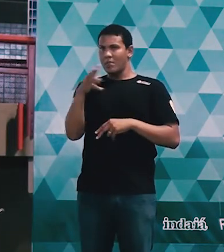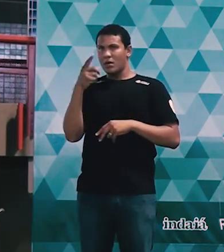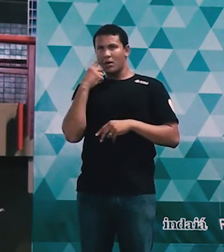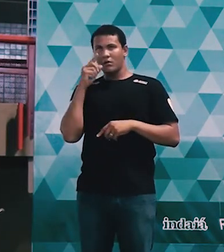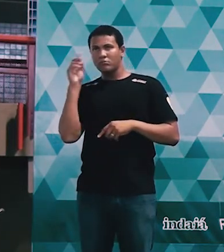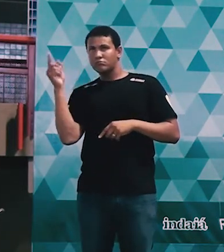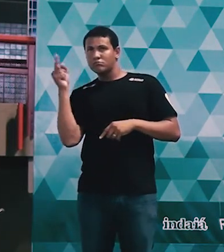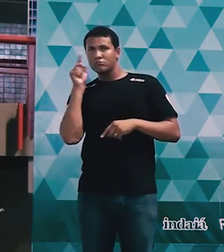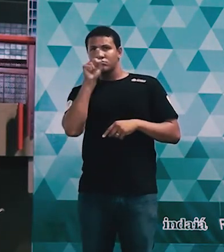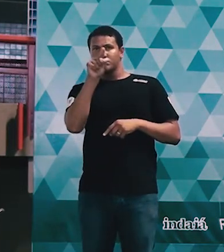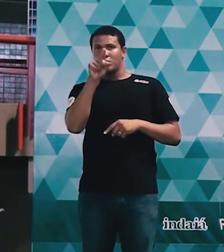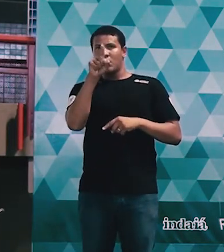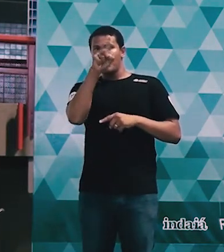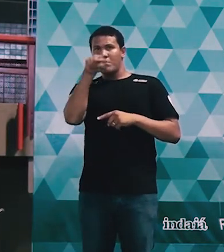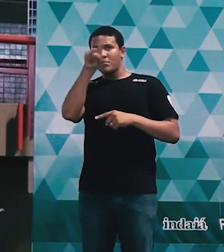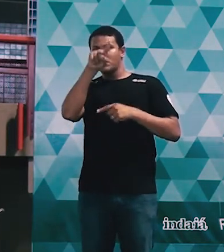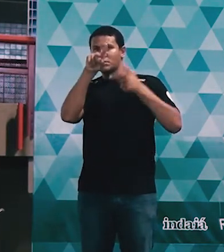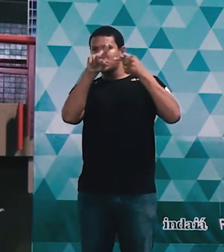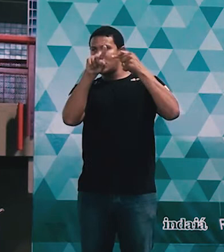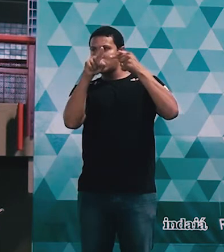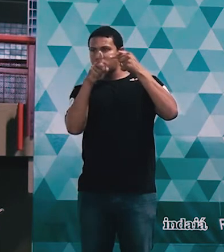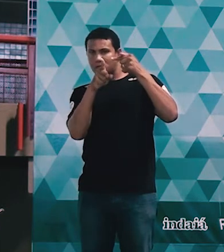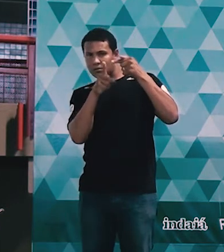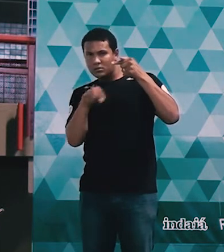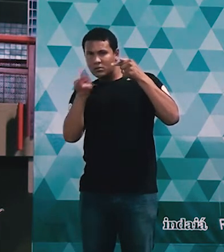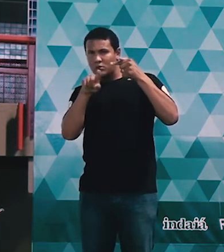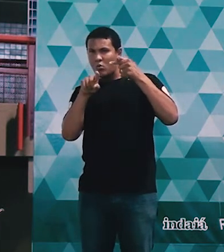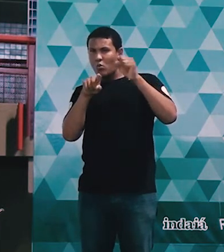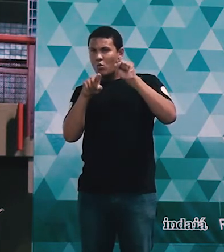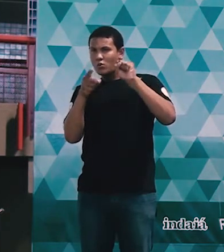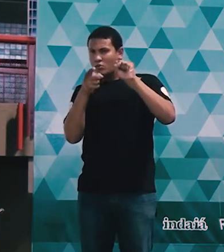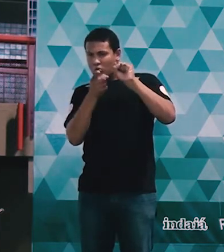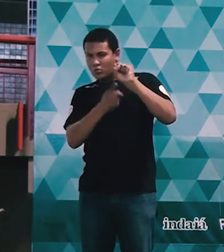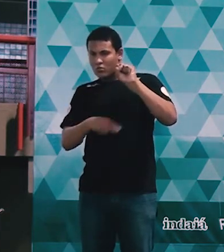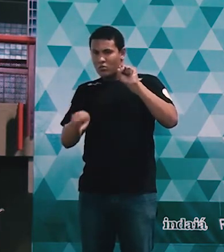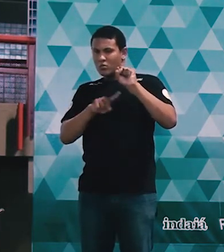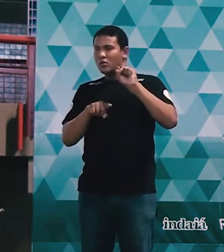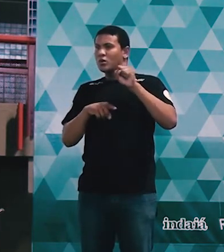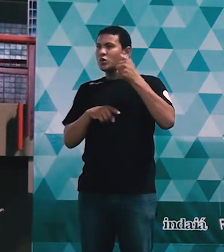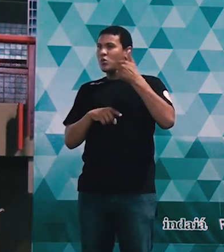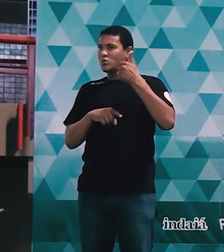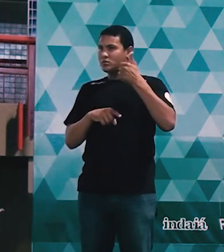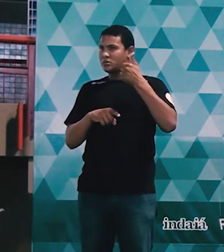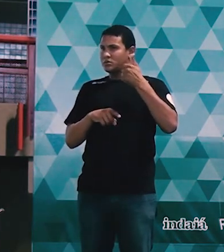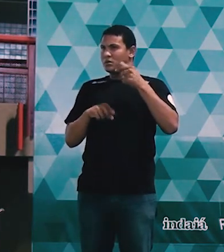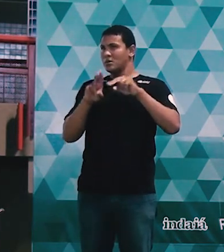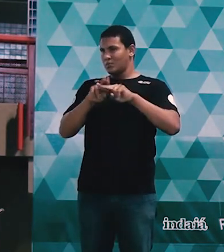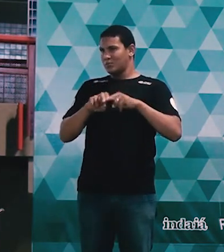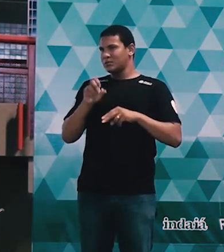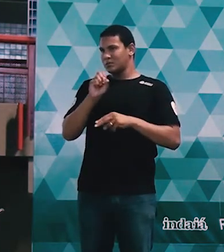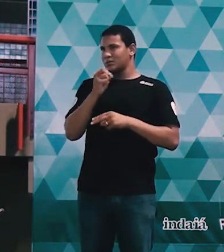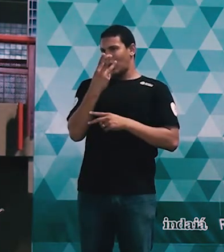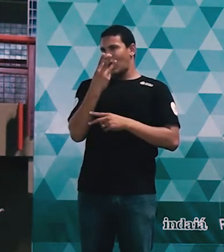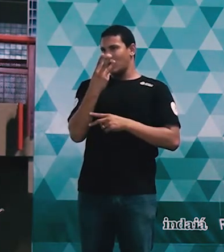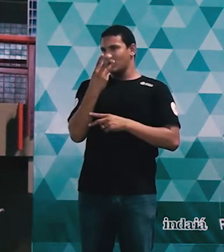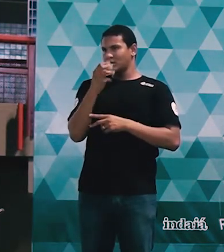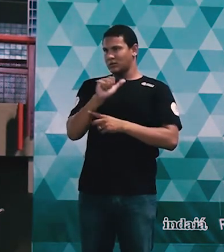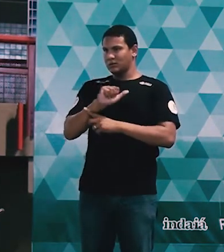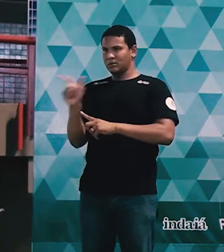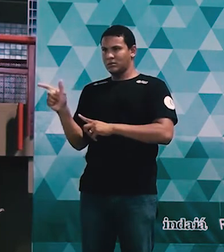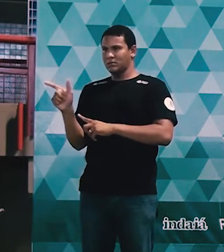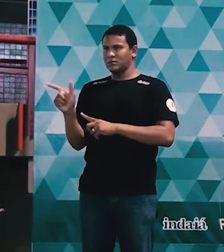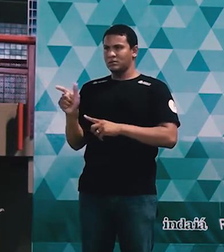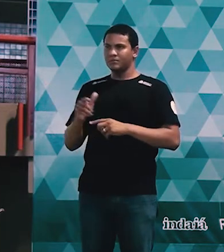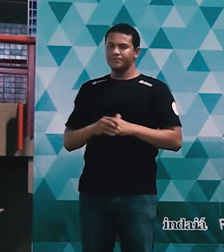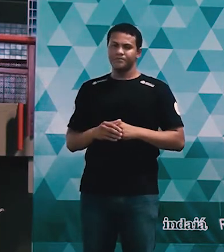o 7, o 8 e o 12 no reagente 4. Então são 3 valores acima da média.